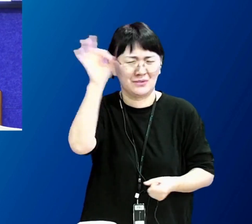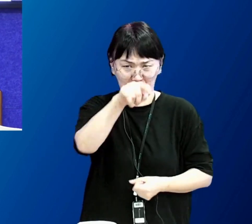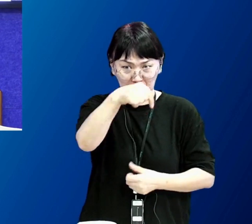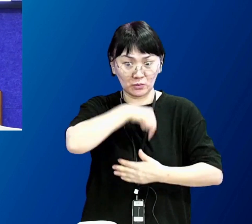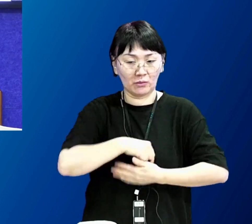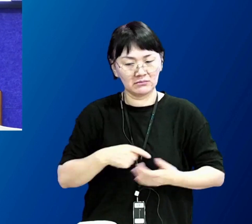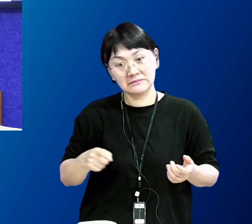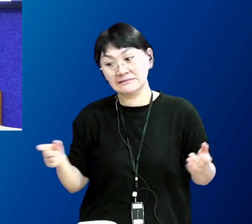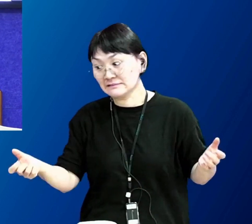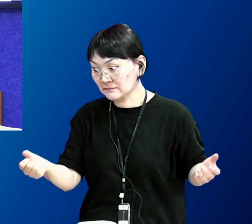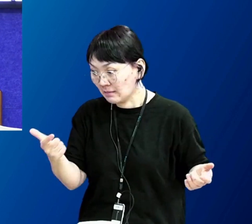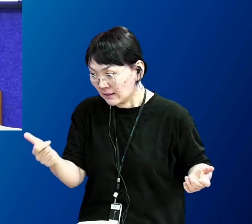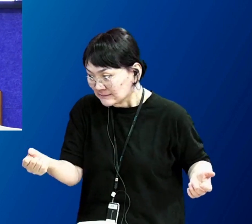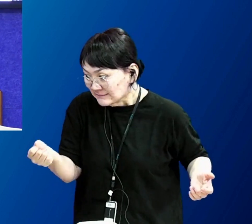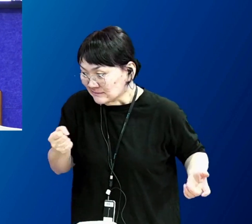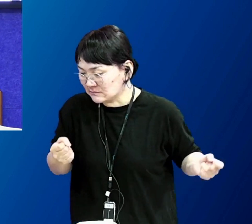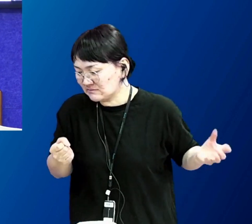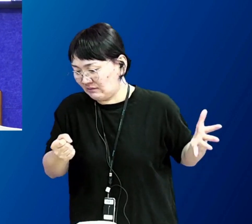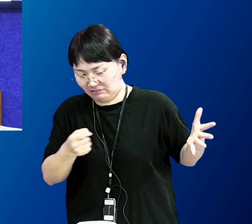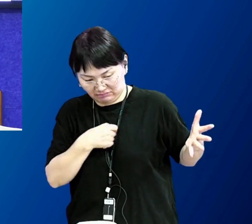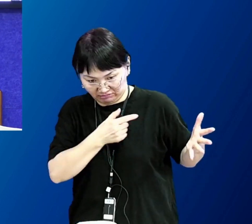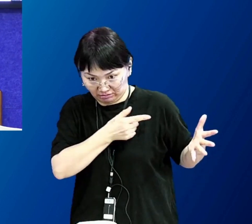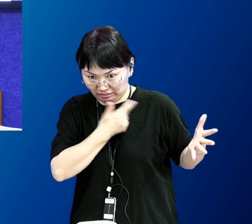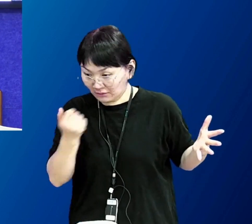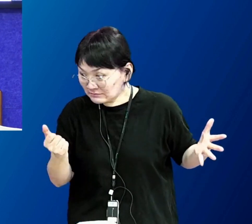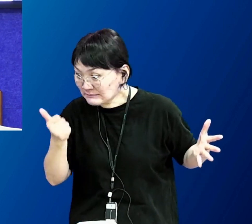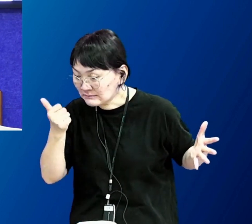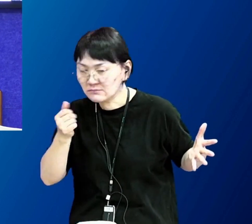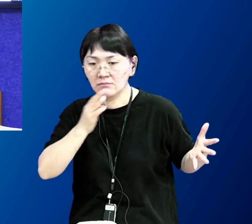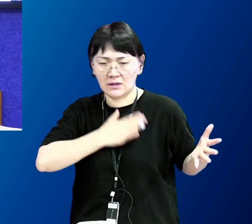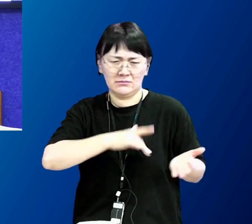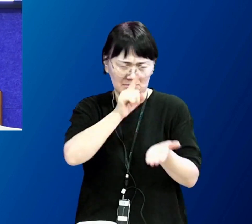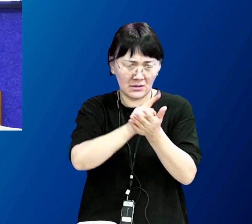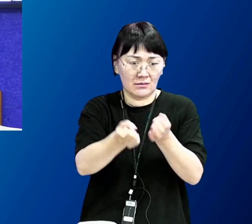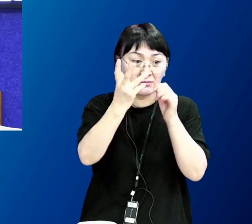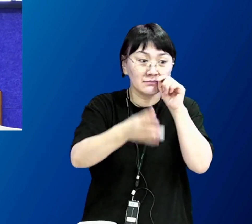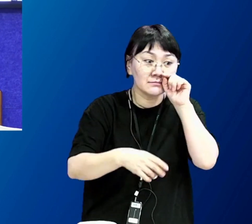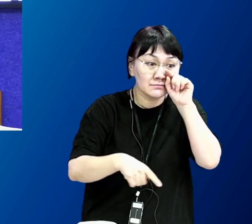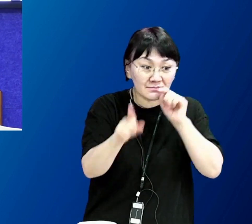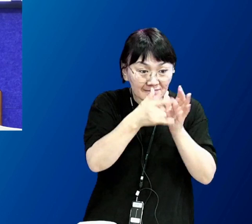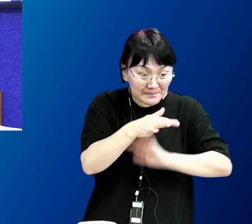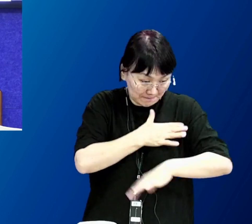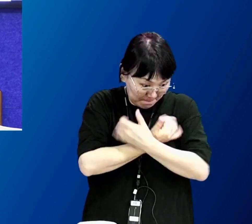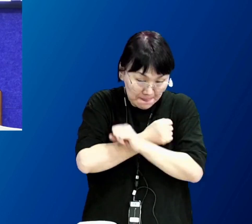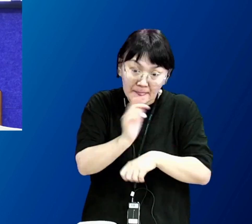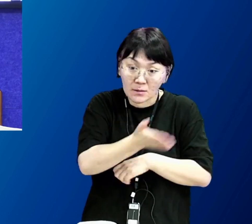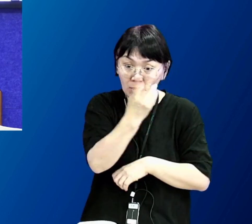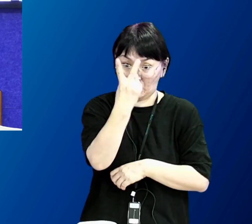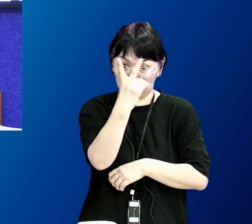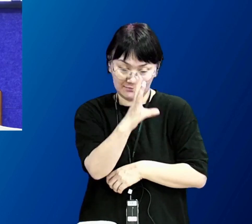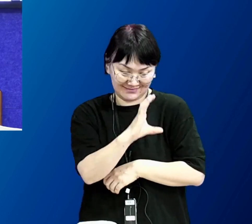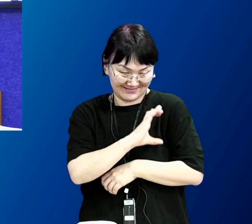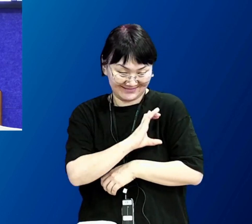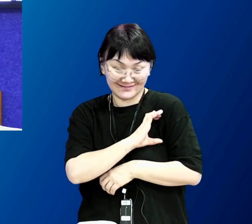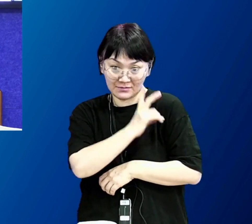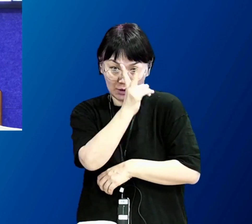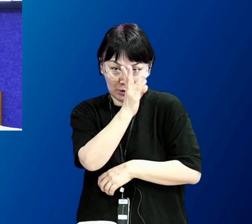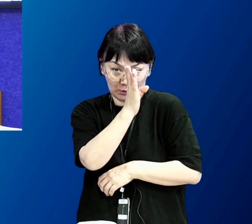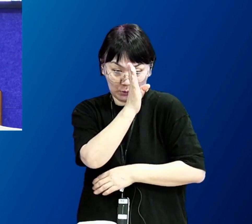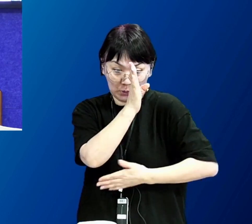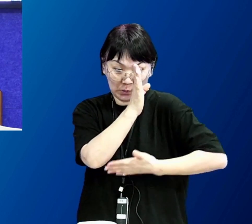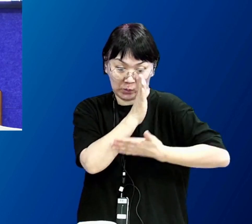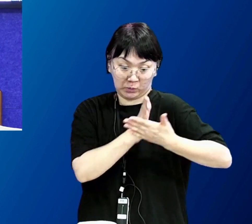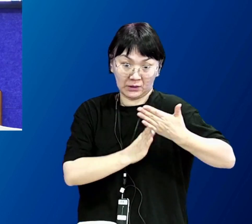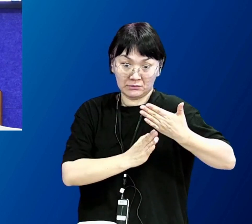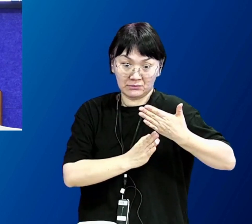нөгөөг нь хайрлна гэж хэлсэн биз. Аварлык авсан хүн одоо ч тэр яах вэ? Хоёр сэтгэл.